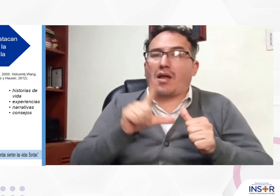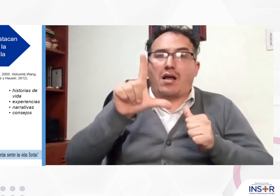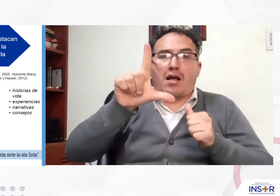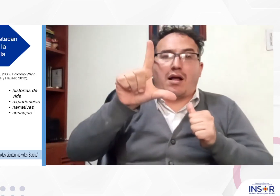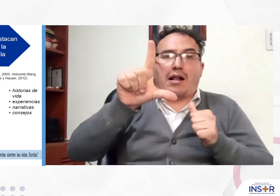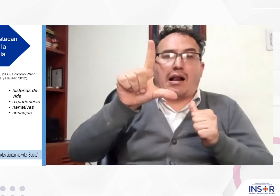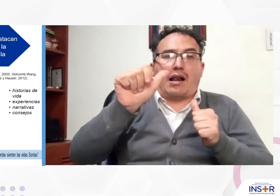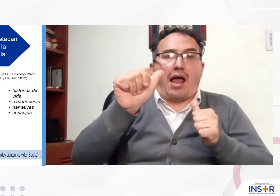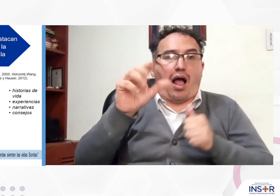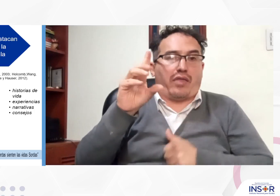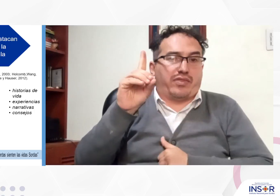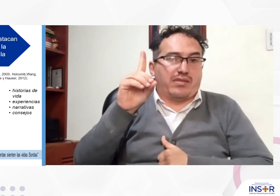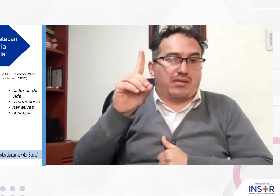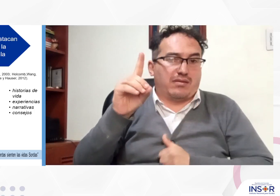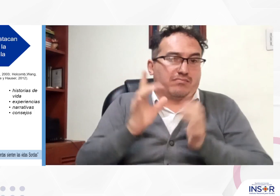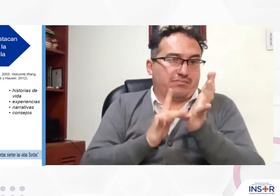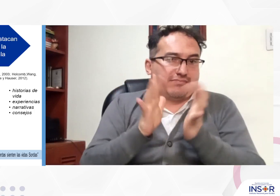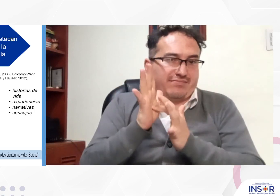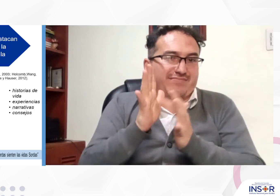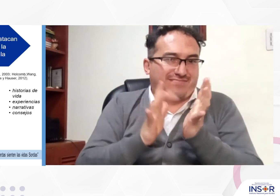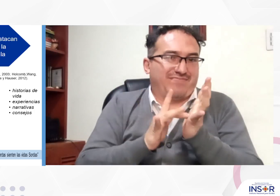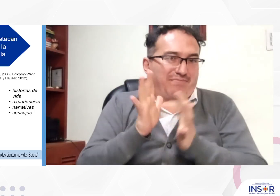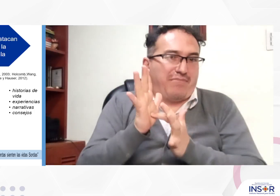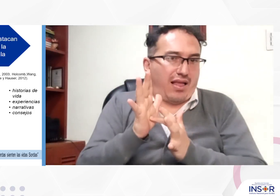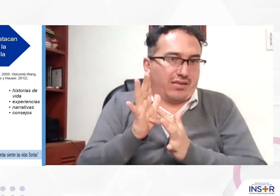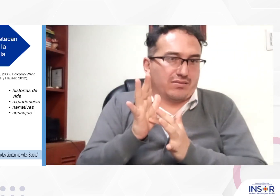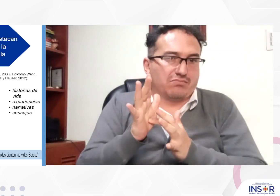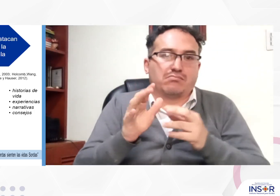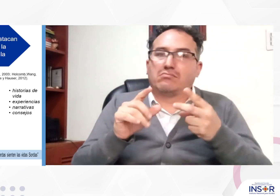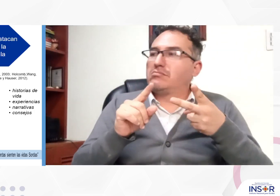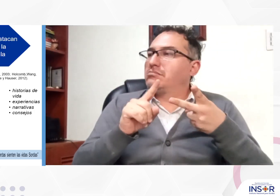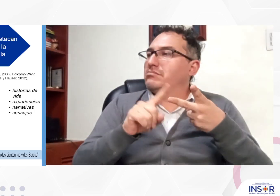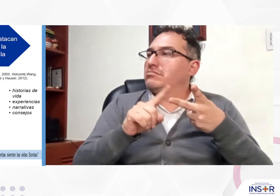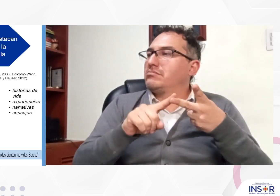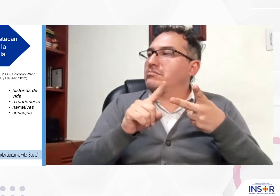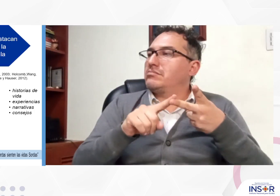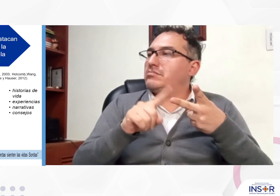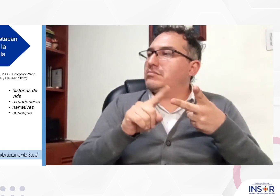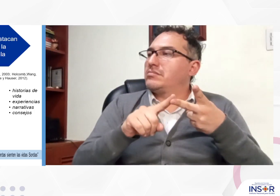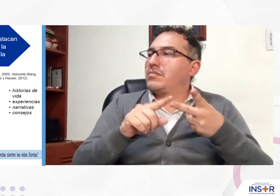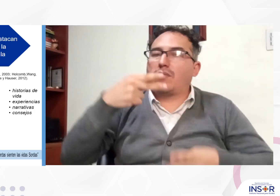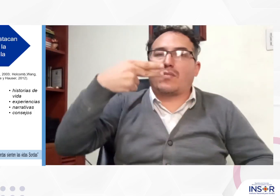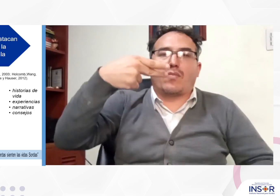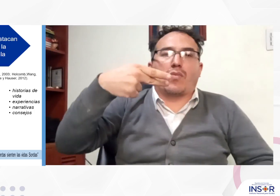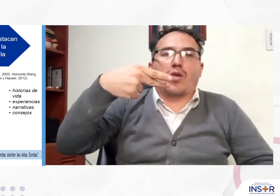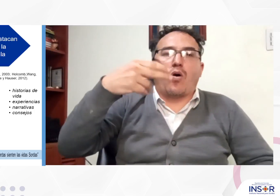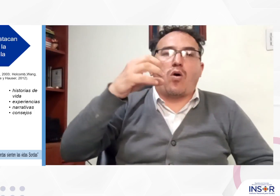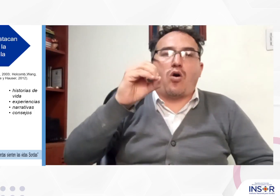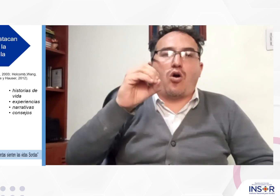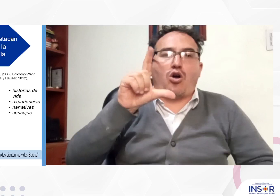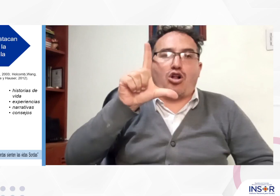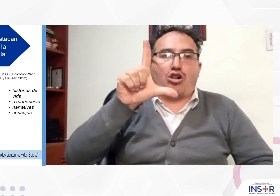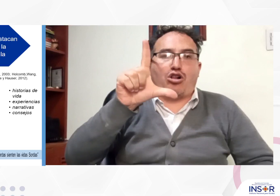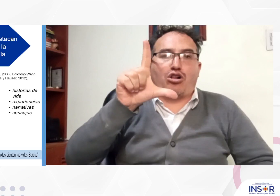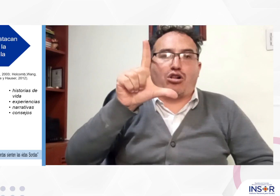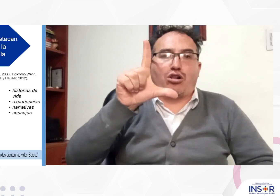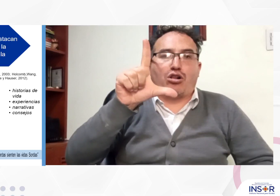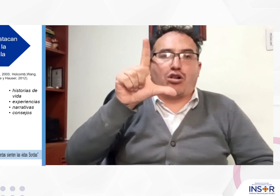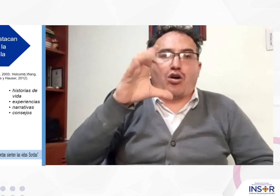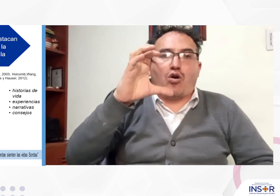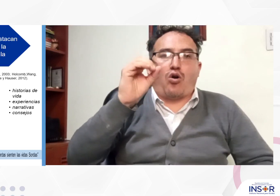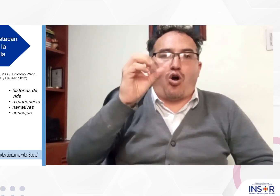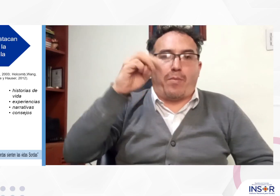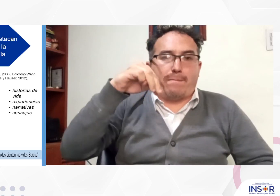reconocidos que trabajan sobre epistemologías. Primero, pues Padilat, Por otro lado, también